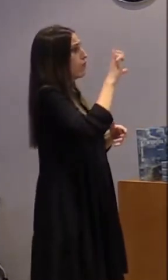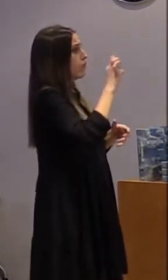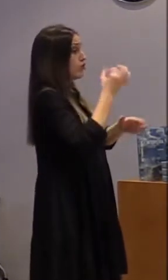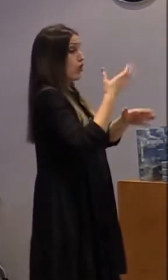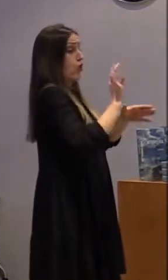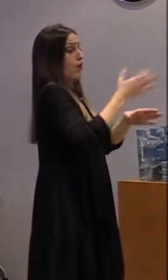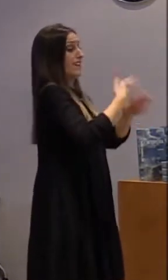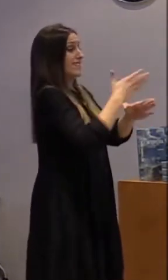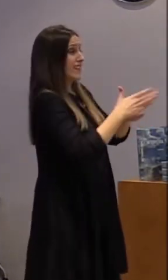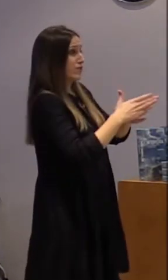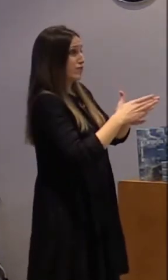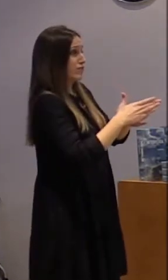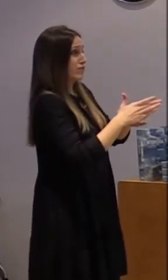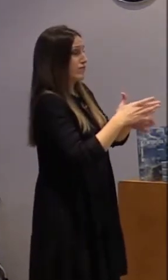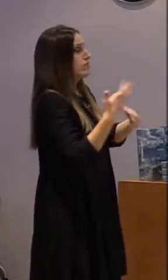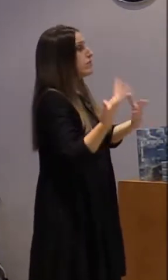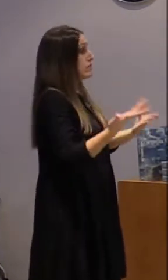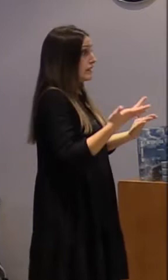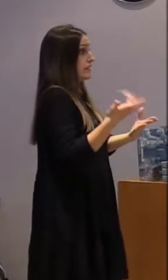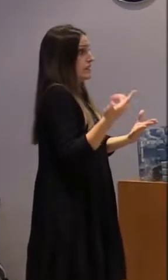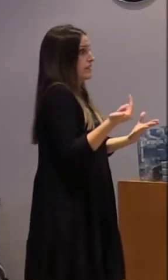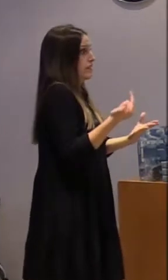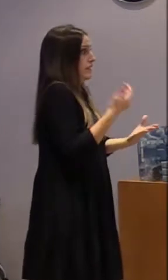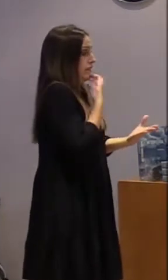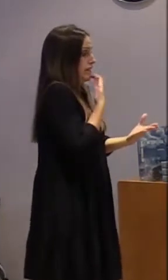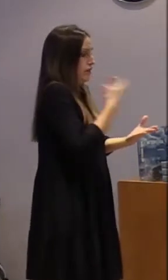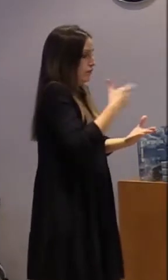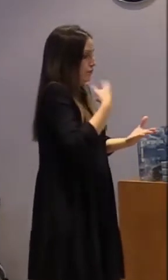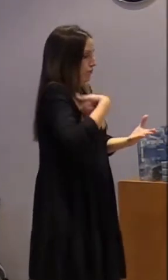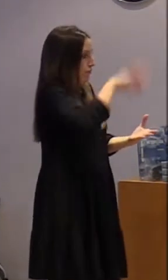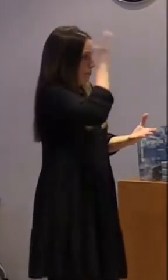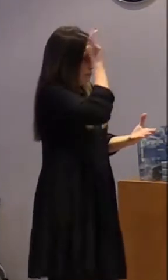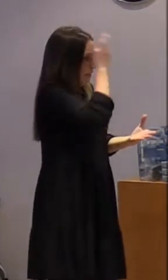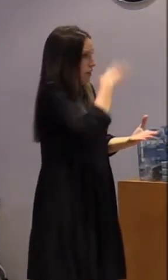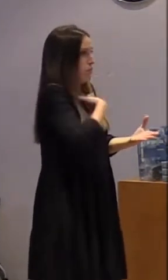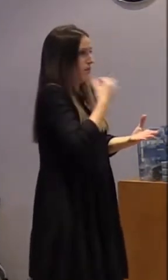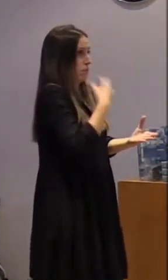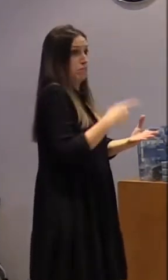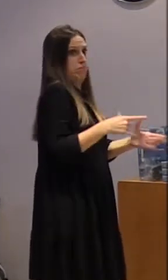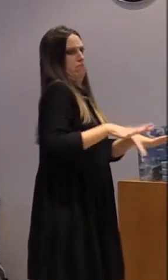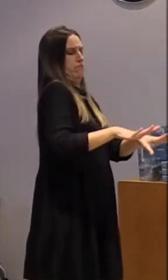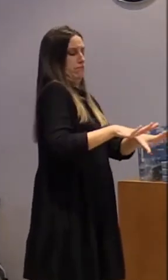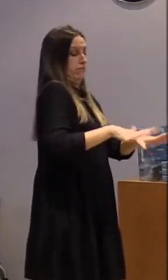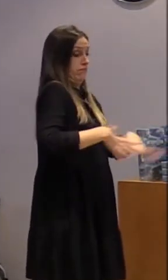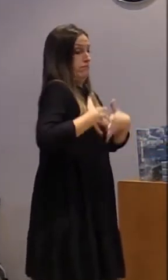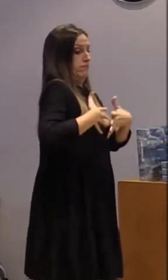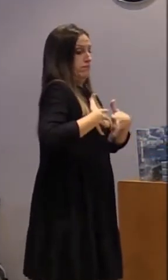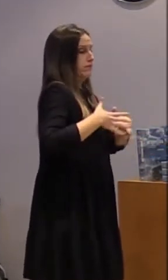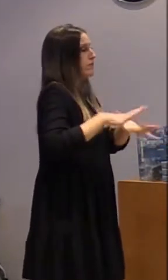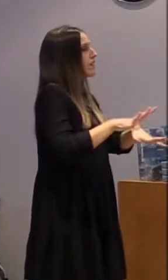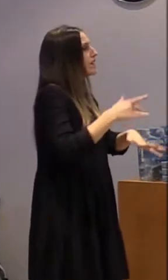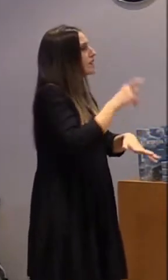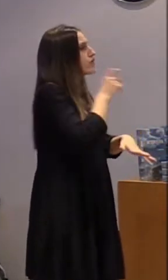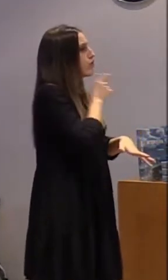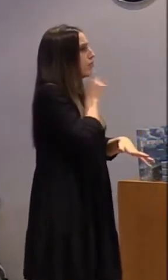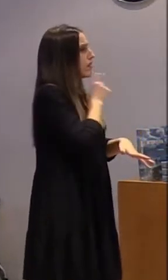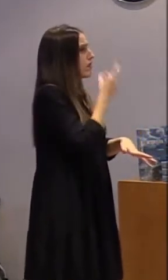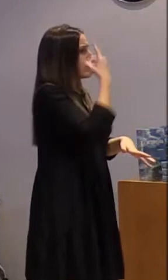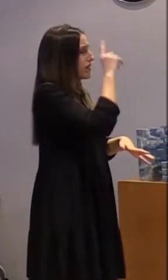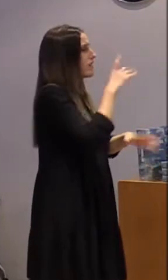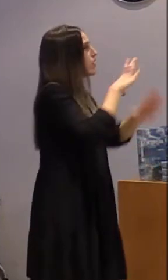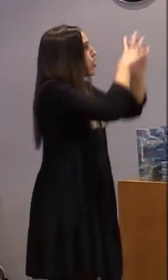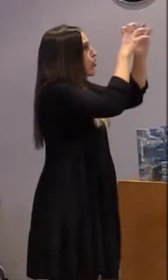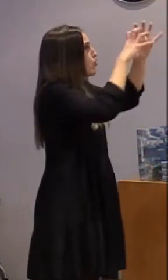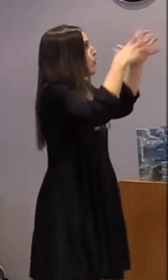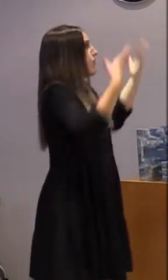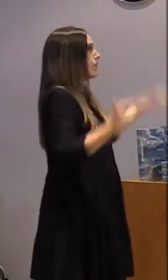tienen las nubes, al profano en la materia, pues quizás le sorprendan, ¿no? Y es difícil así de entrada saber qué nube estás viendo,